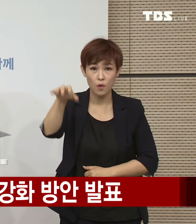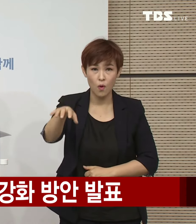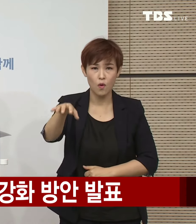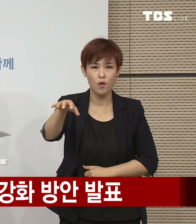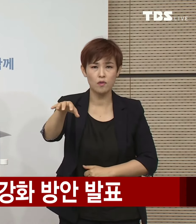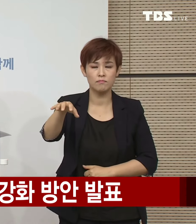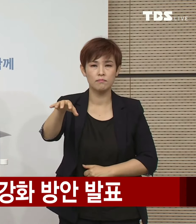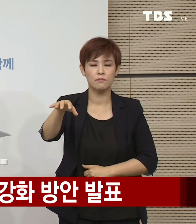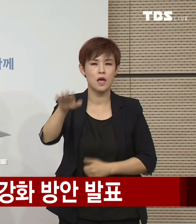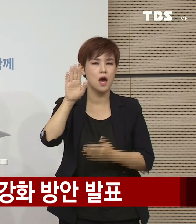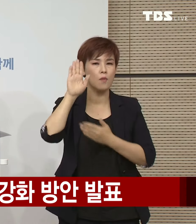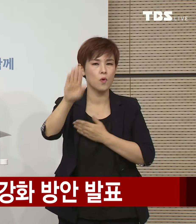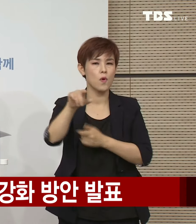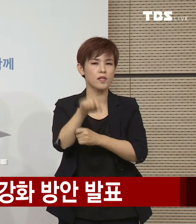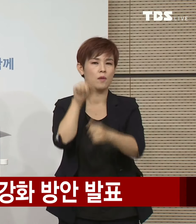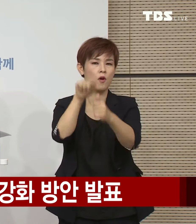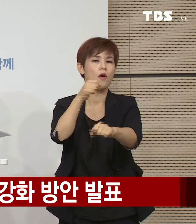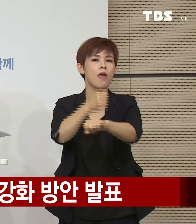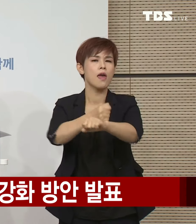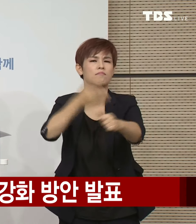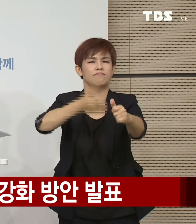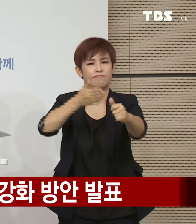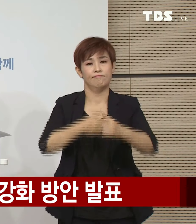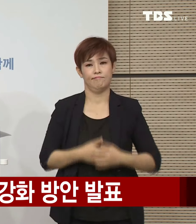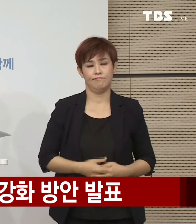이를 발령하도록 권고하겠습니다.